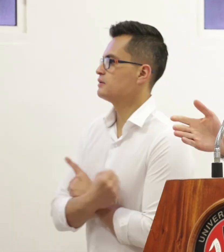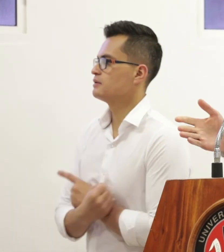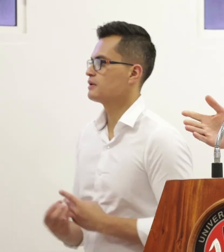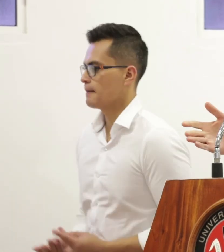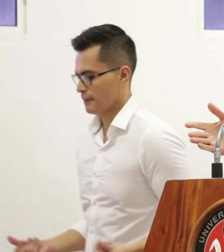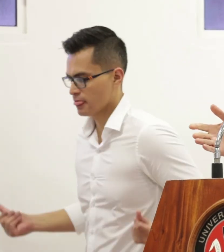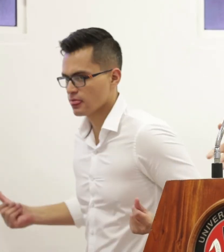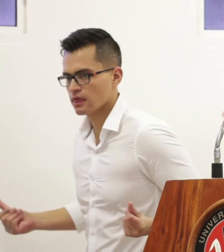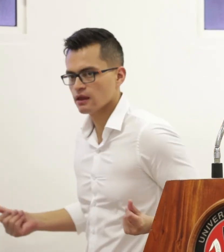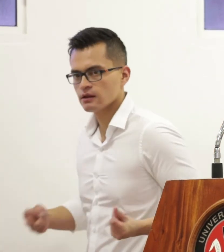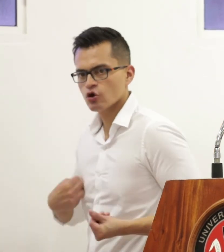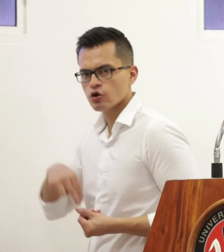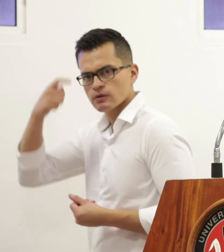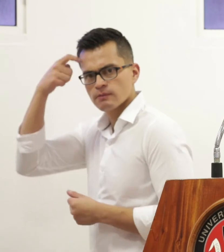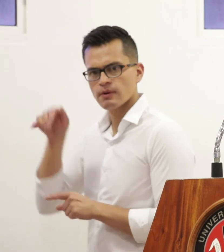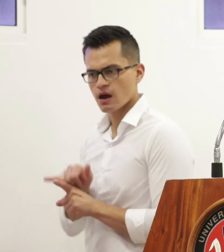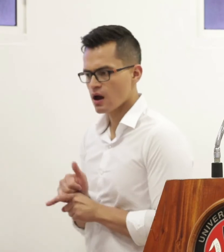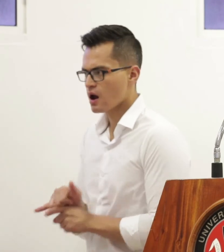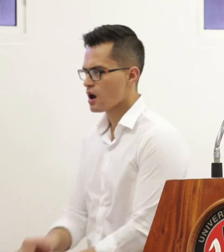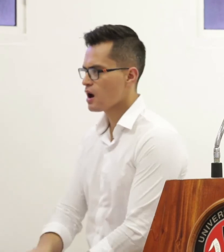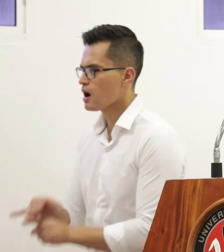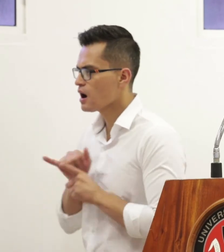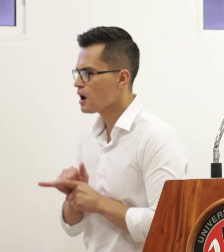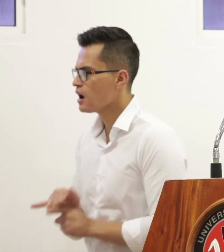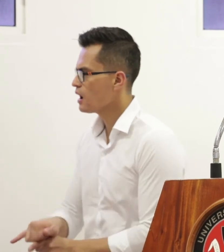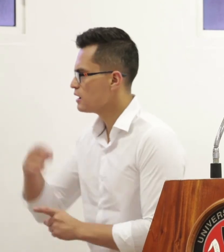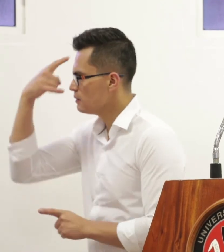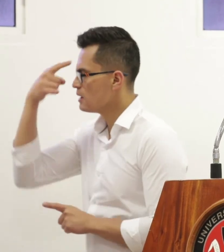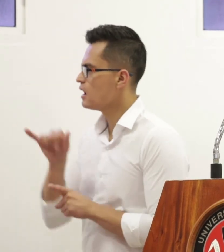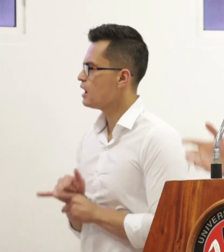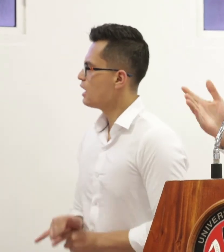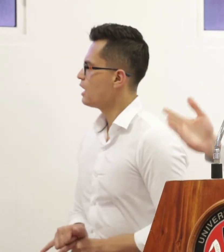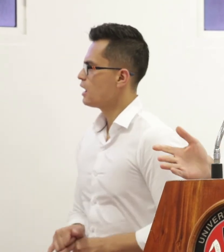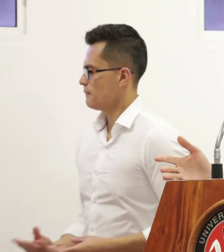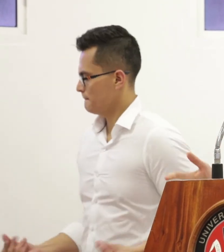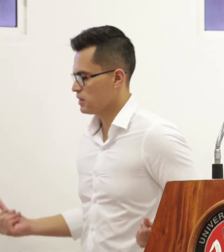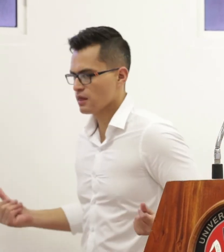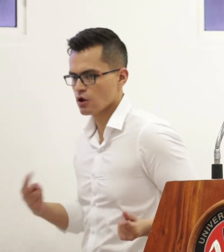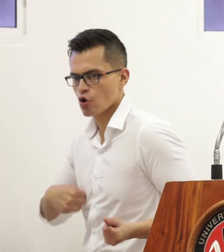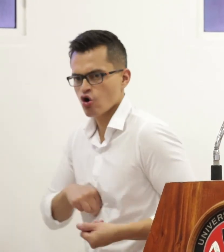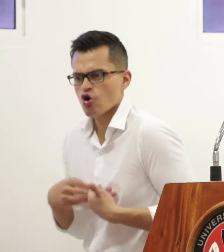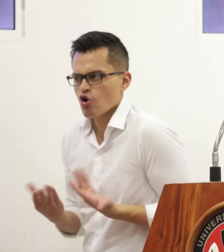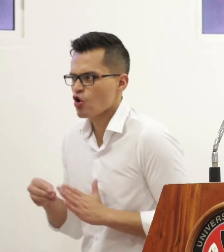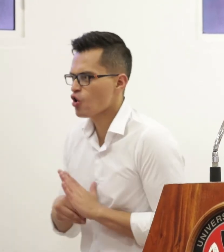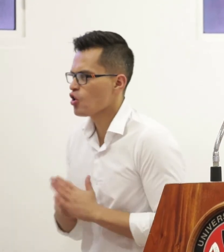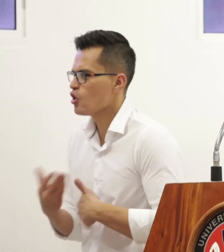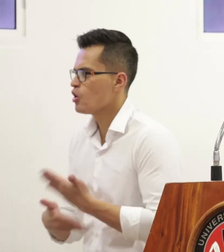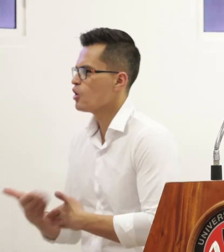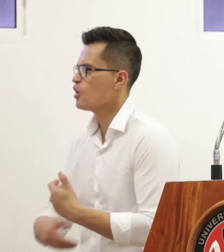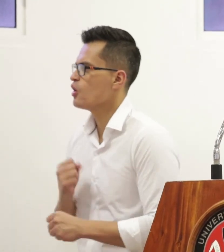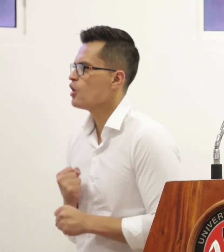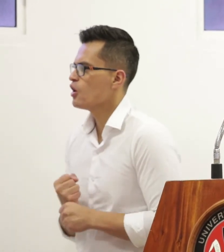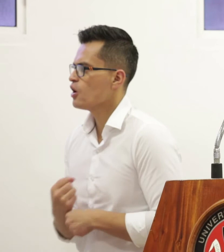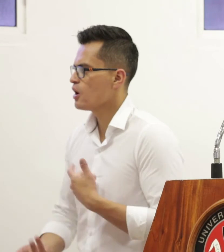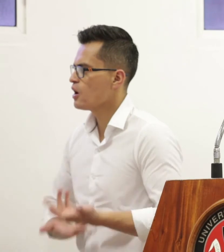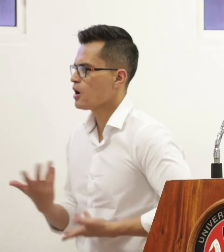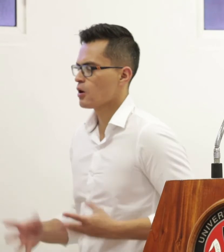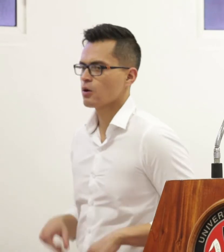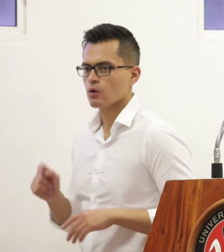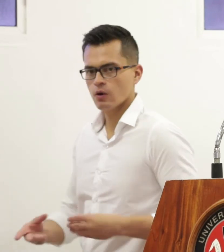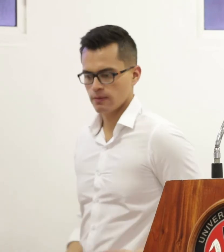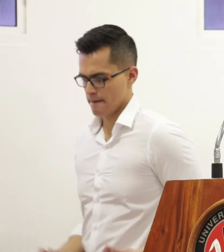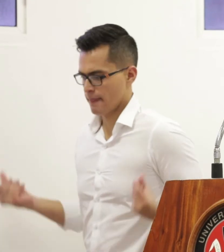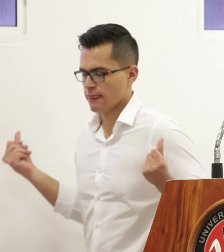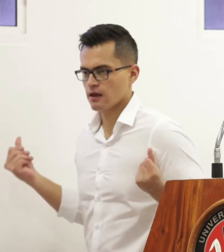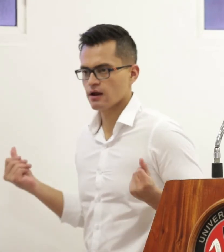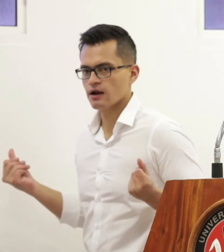nos dejaron a quienes creemos que debemos estar en el centro de la balanza sin contenidos a la hora de defender las